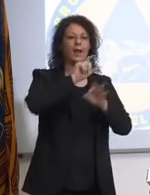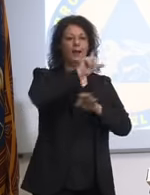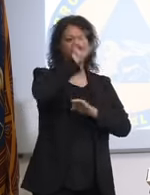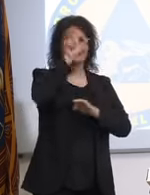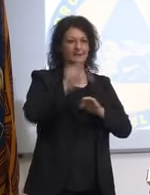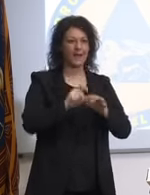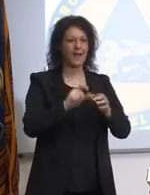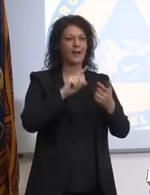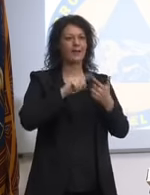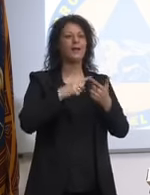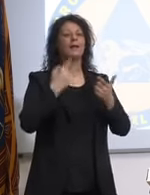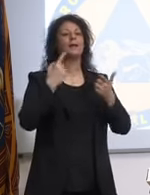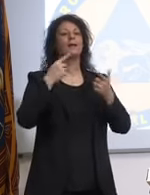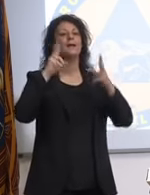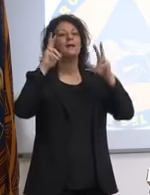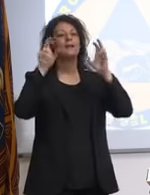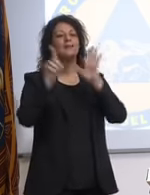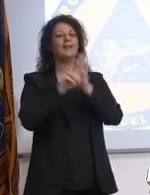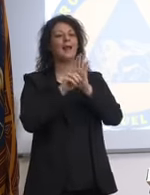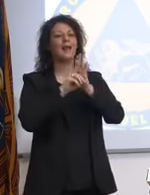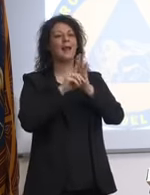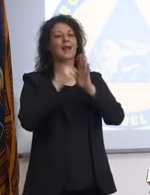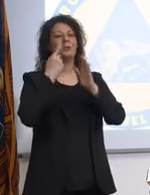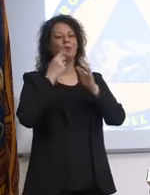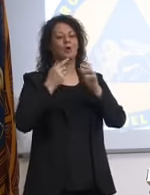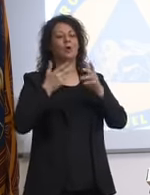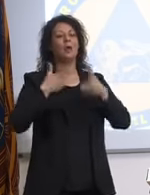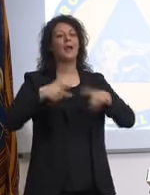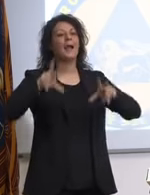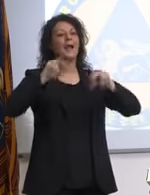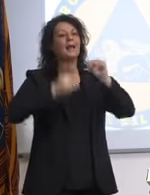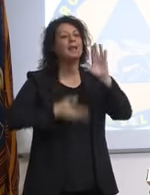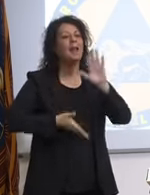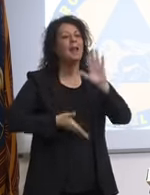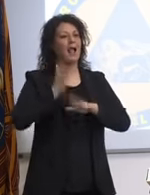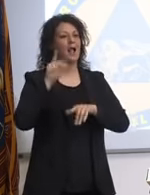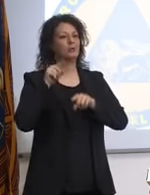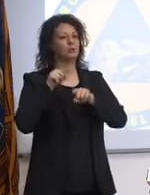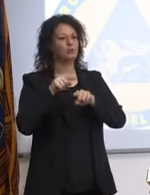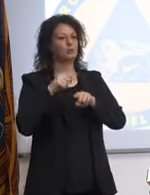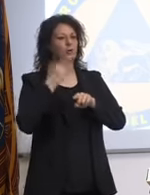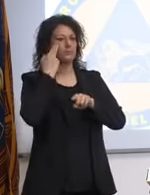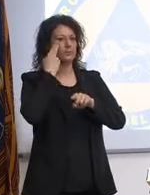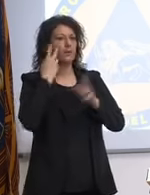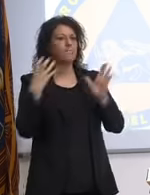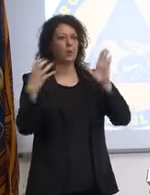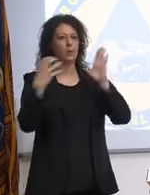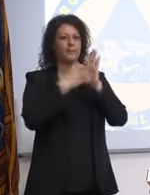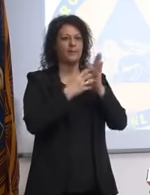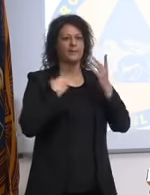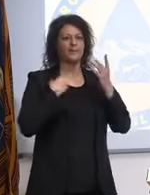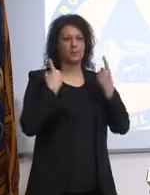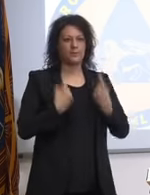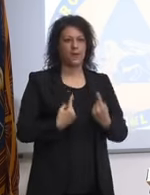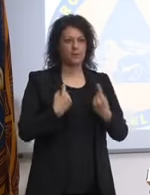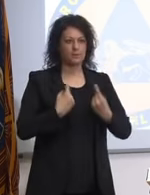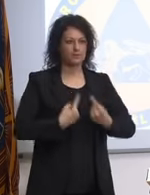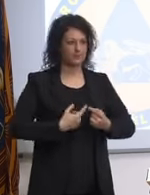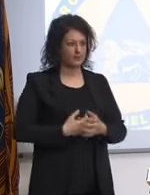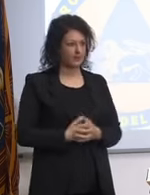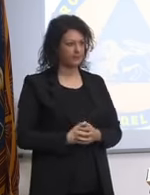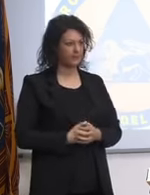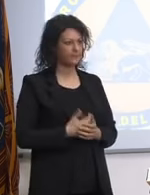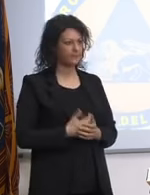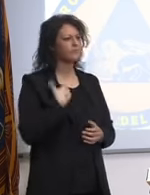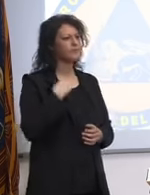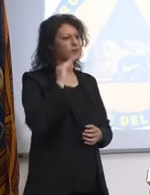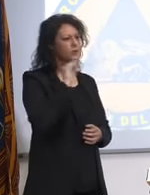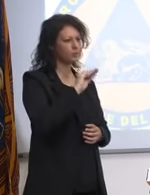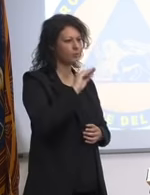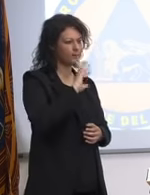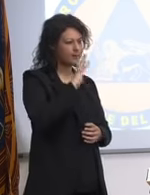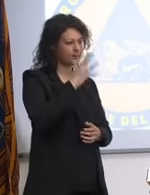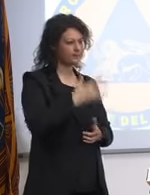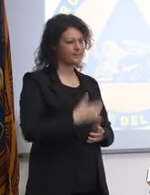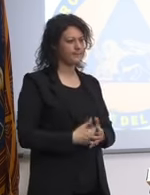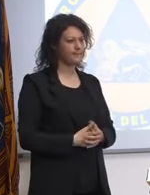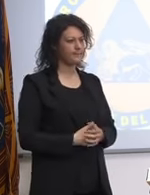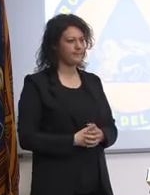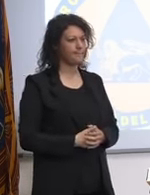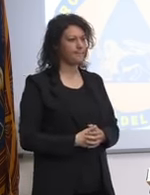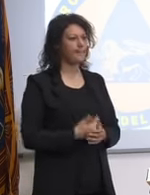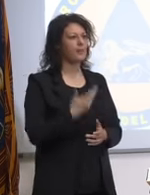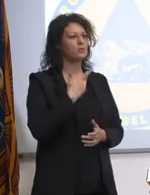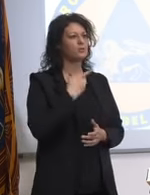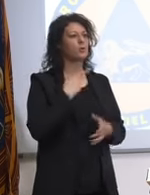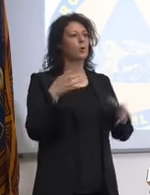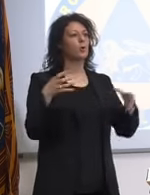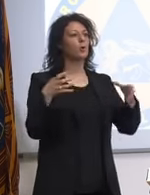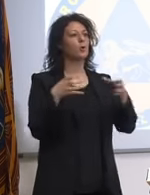corso. Avevo due domande, poi se vogliamo domande così un po' di nicchia, però un